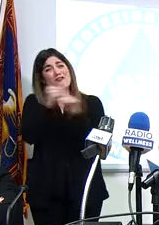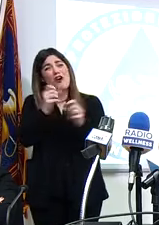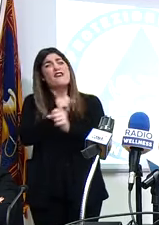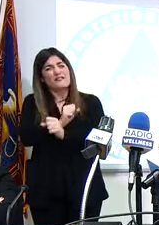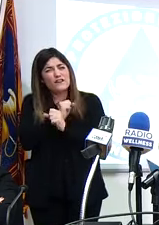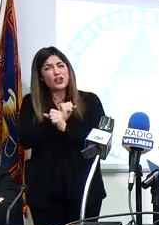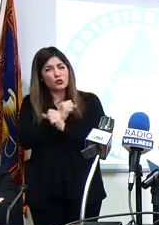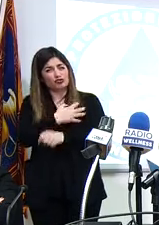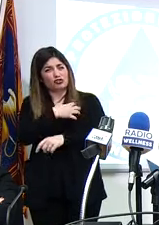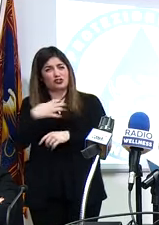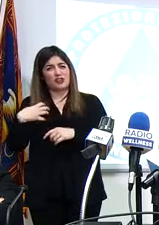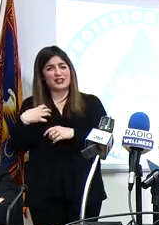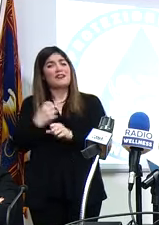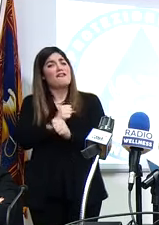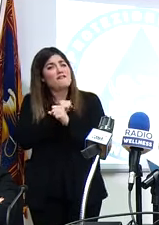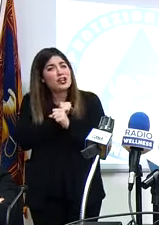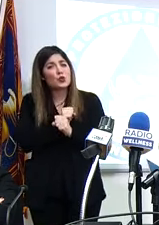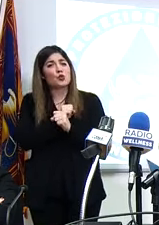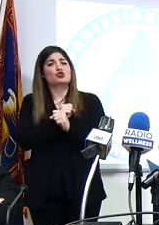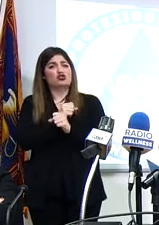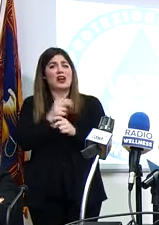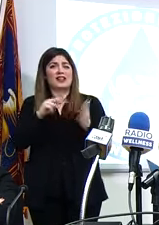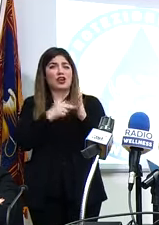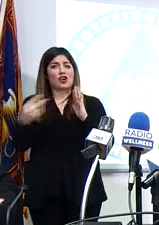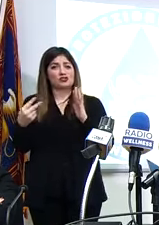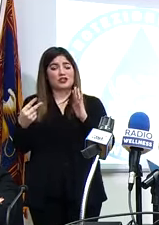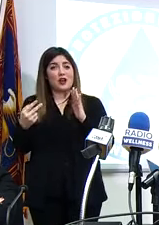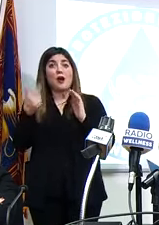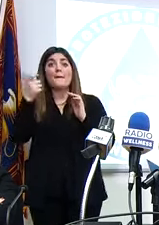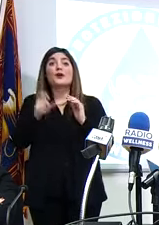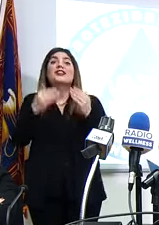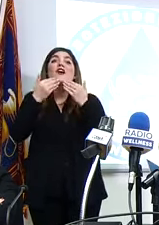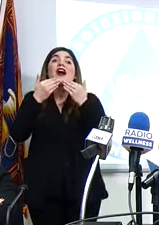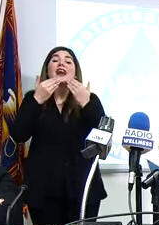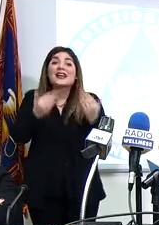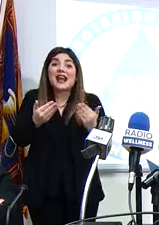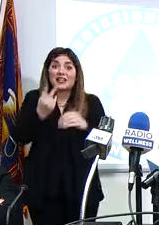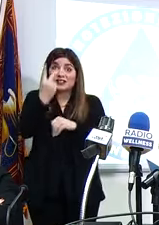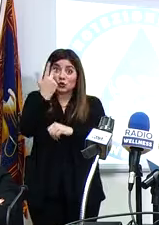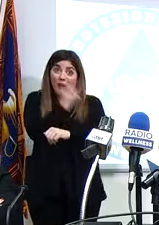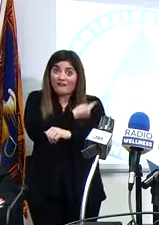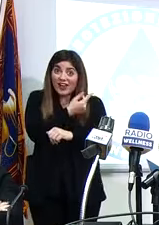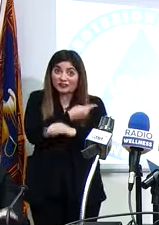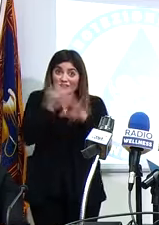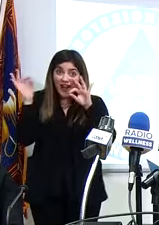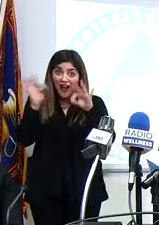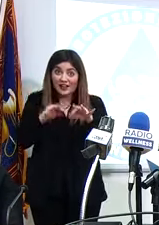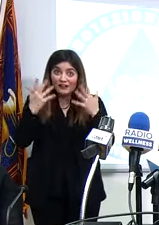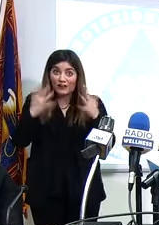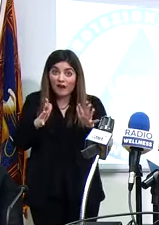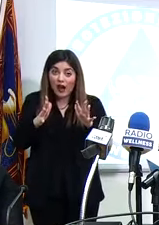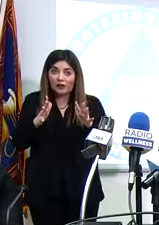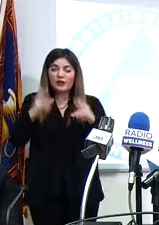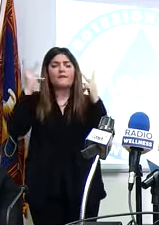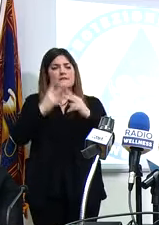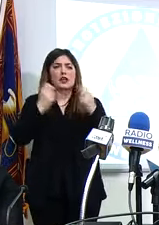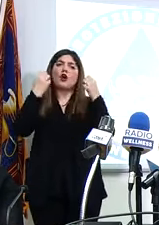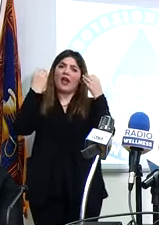virologia, perché il fatto che siano arrivati questi due vaccini, che siano efficaci